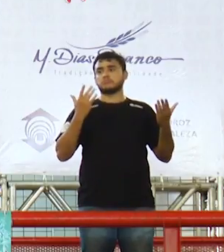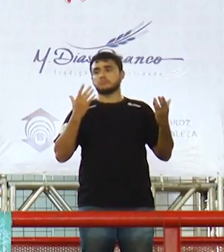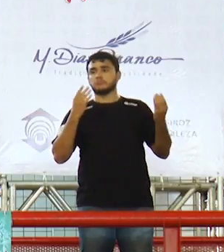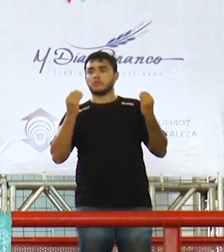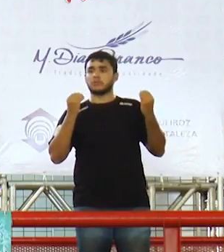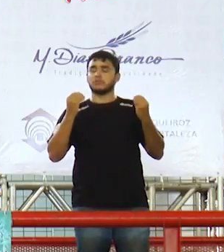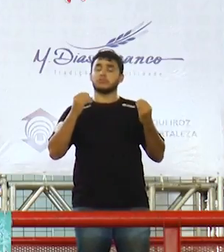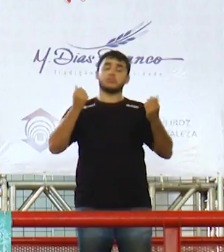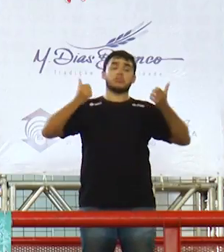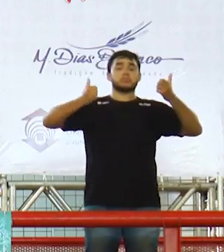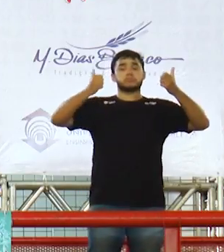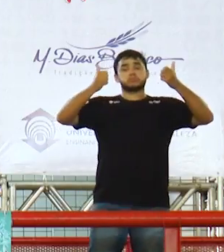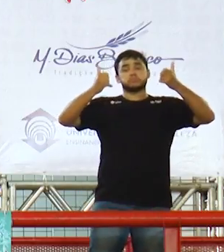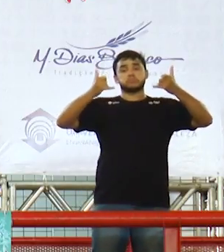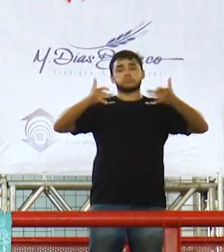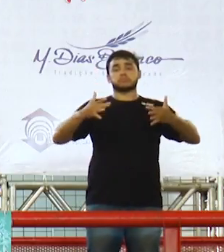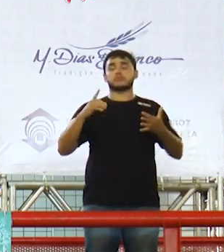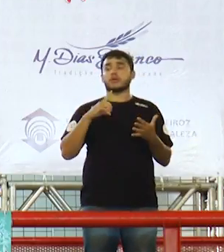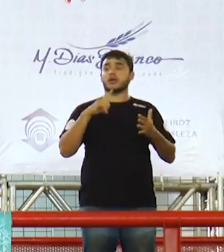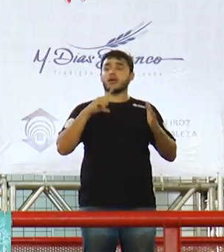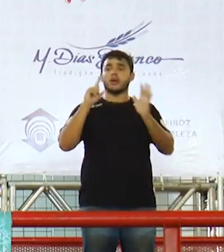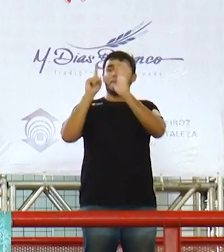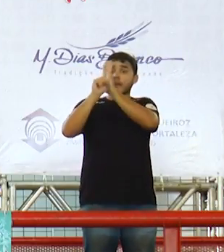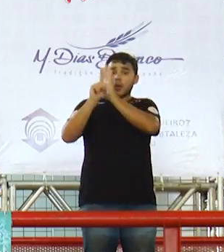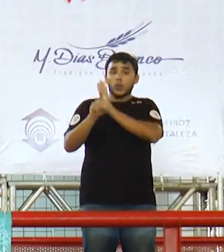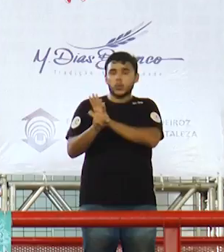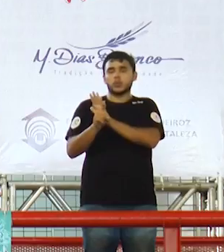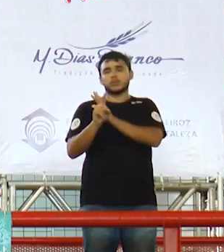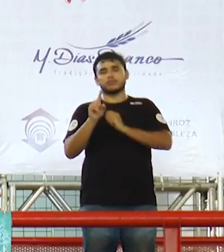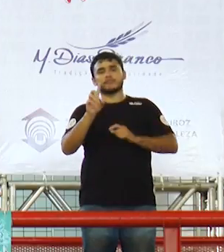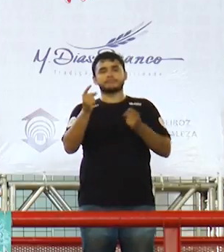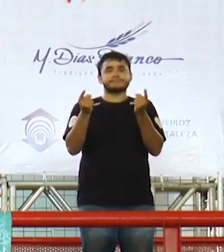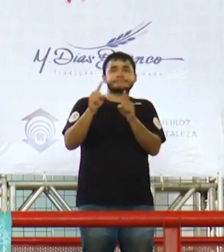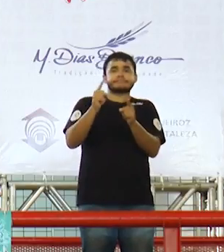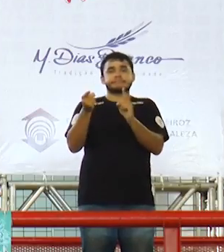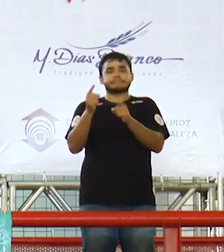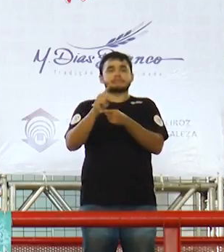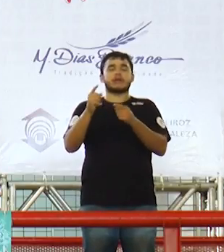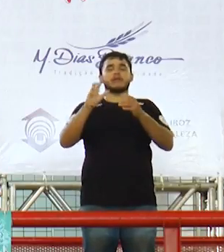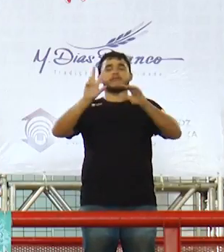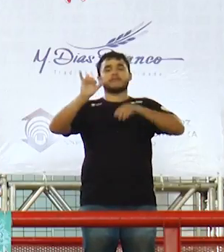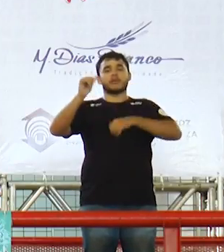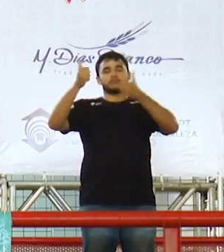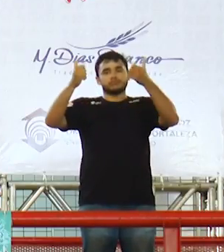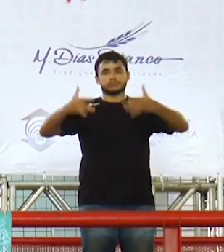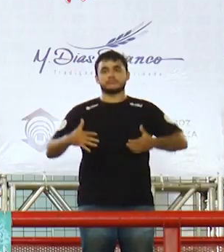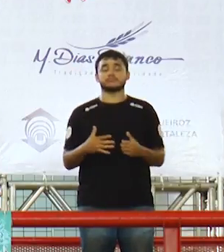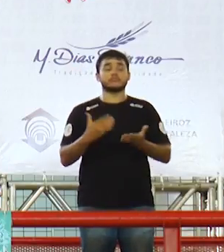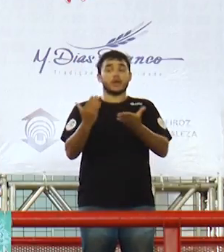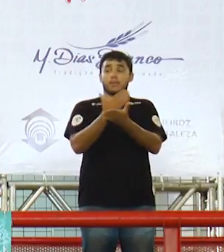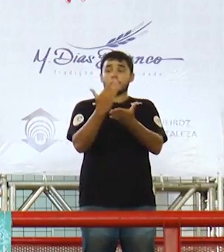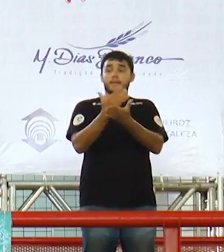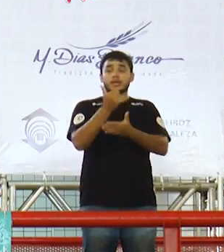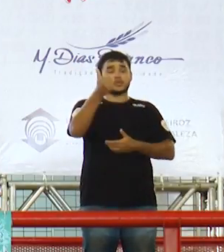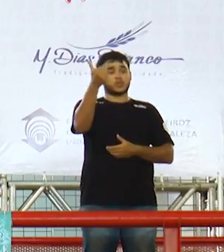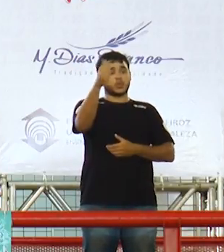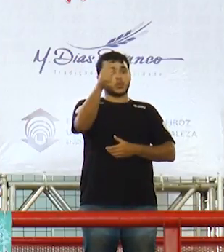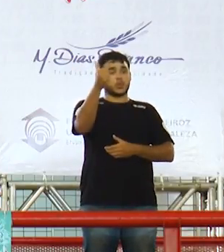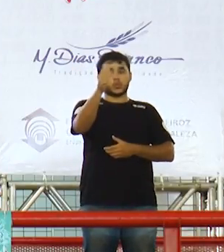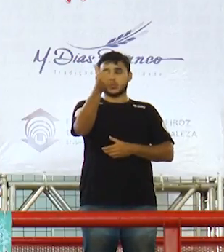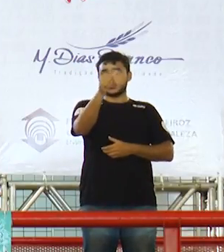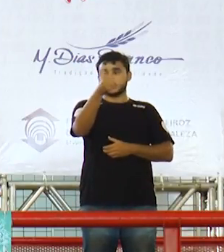outra, nós resolveremos algumas questões, mas está lá na página 11 do